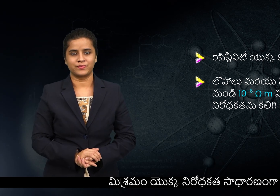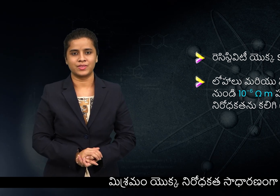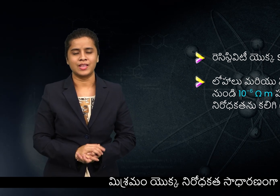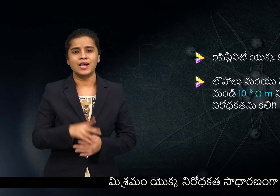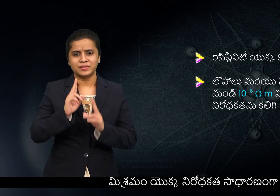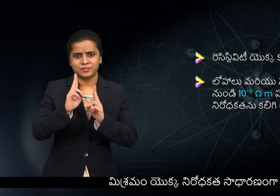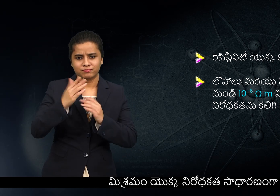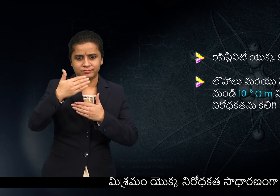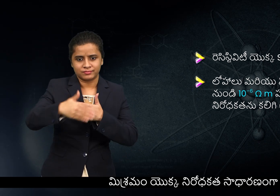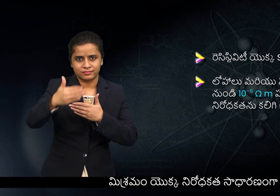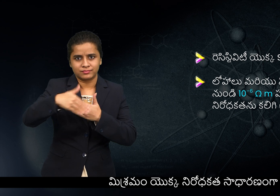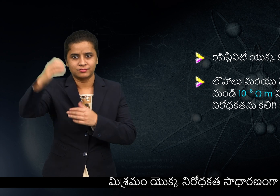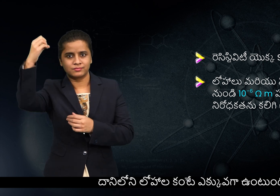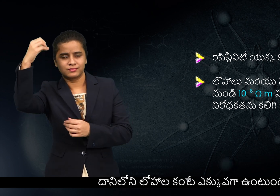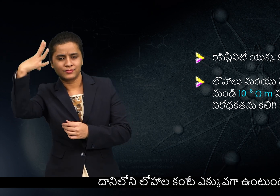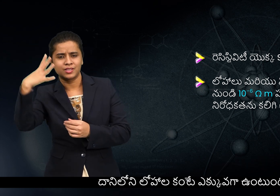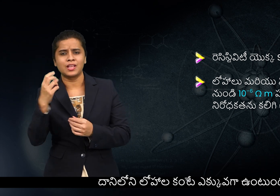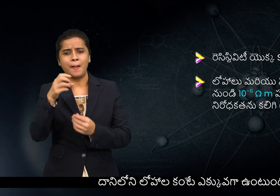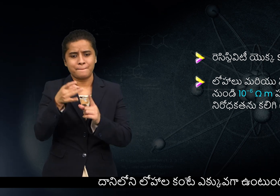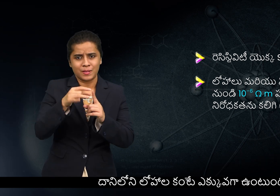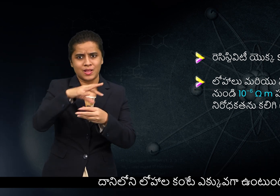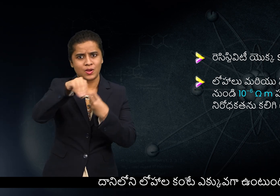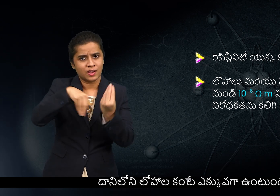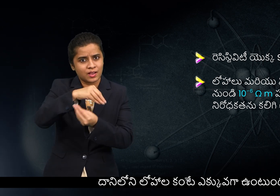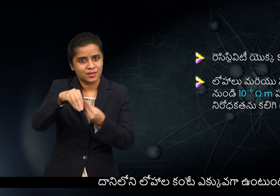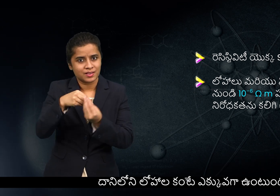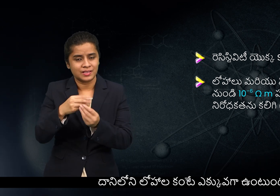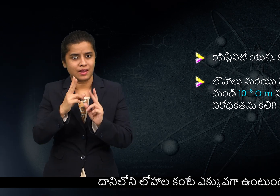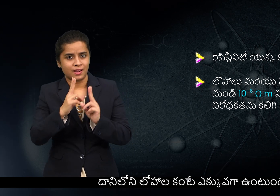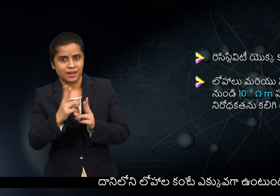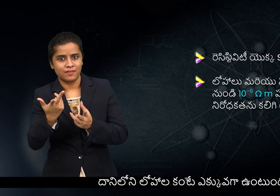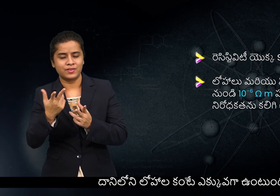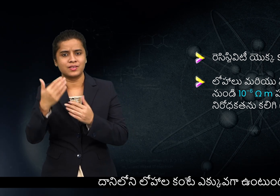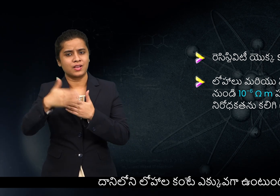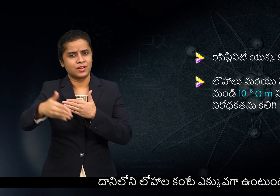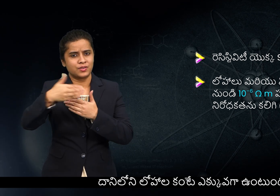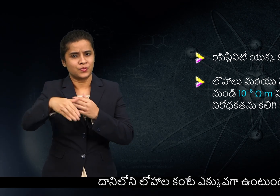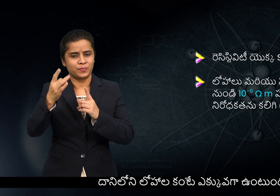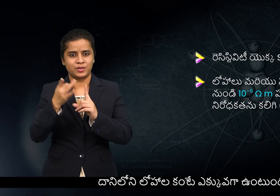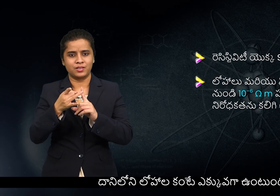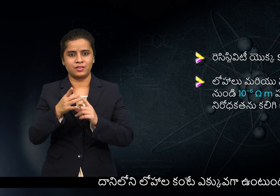మిశ్రమం యొక్క నిరోధకత సాధారణంగా దానిలోని లోహాల కంటే ఎక్కువగా ఉంటుంది.